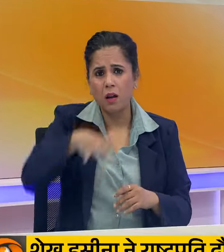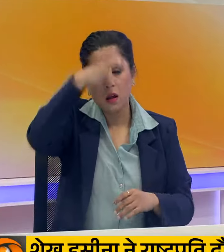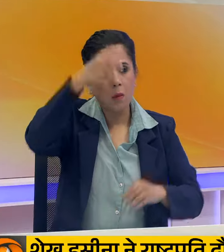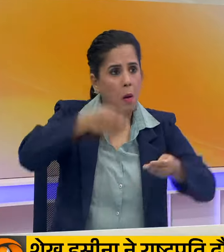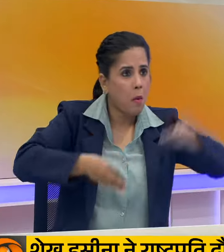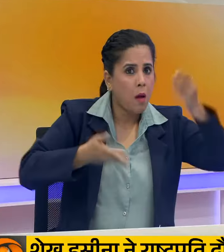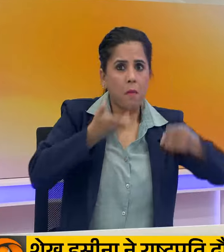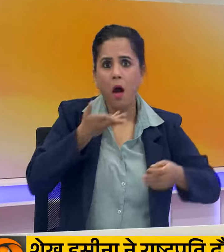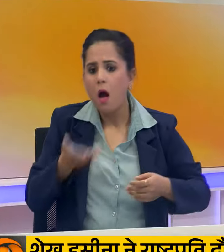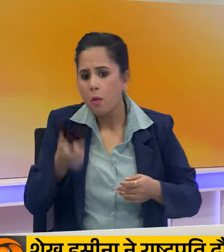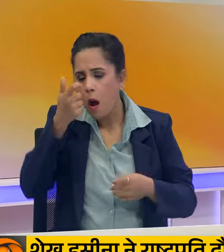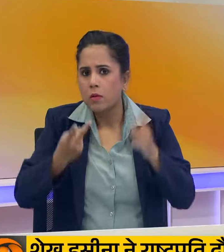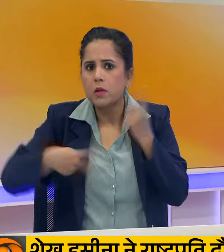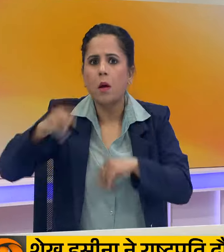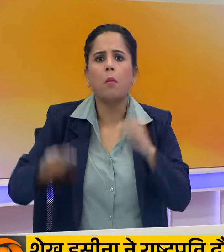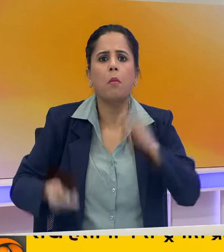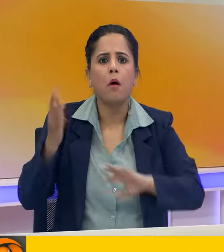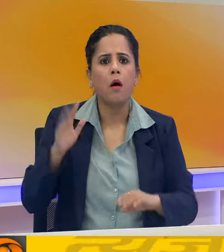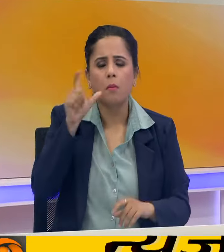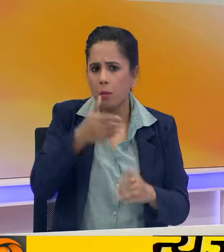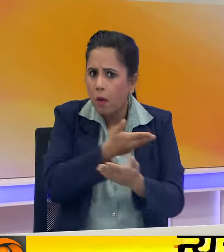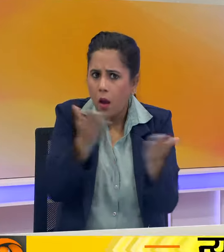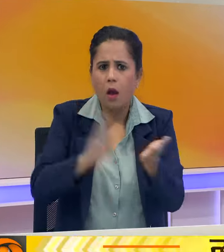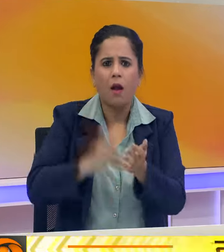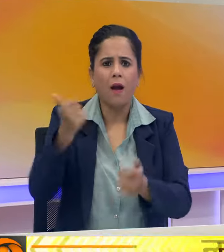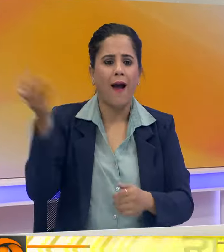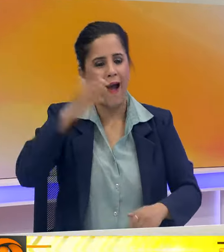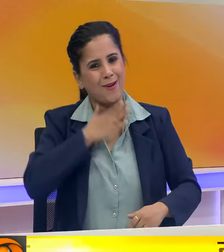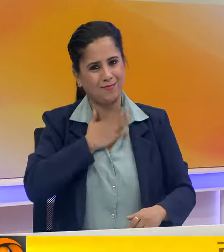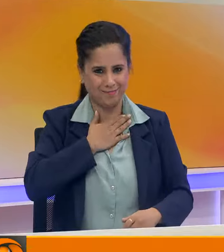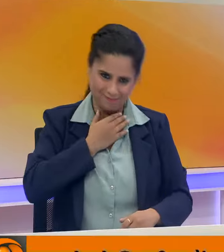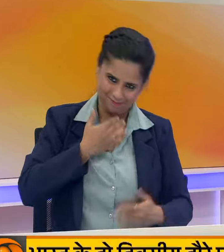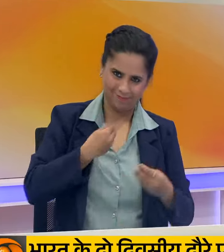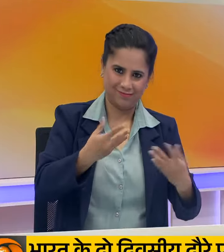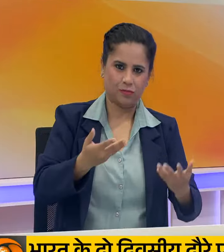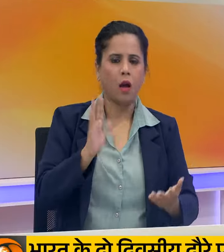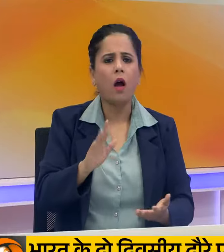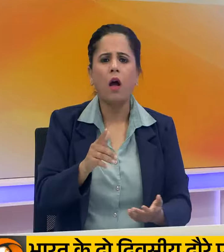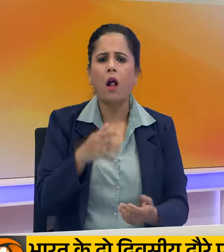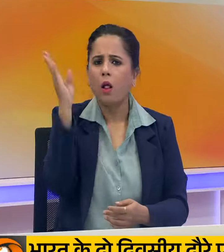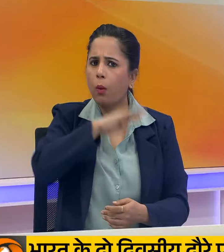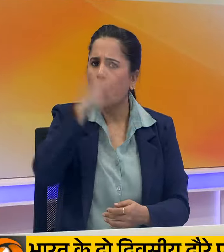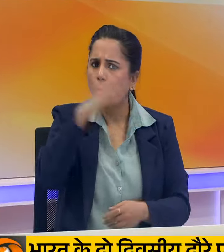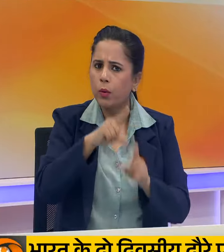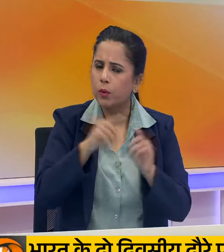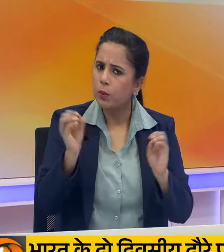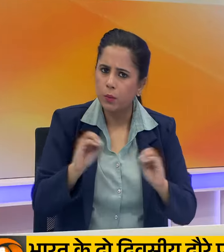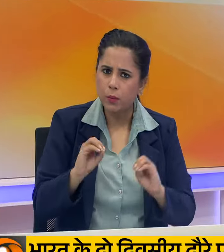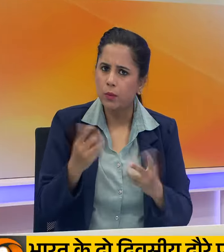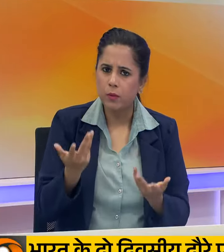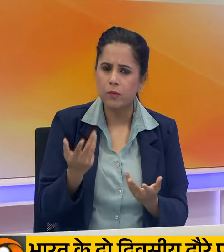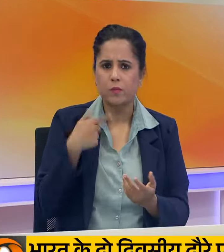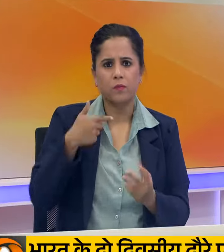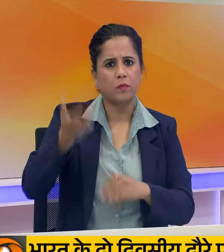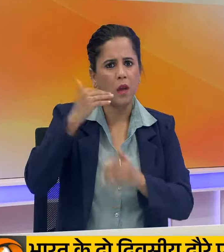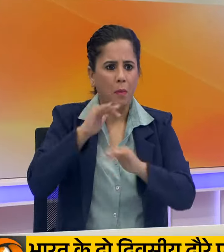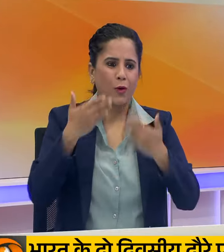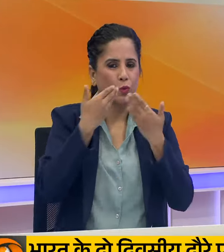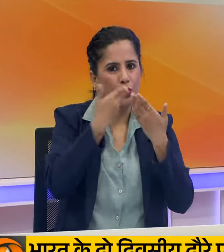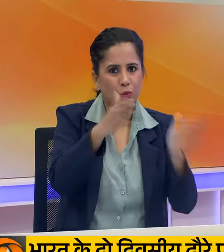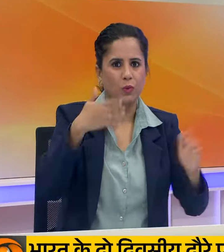वैसे पानी की समस्या बढ़ती है यहां पे और लोग नेता लोग आते हैं वादे करते हैं लेकिन वादे पूरे नहीं करते हम पहले झू थे कि बच्चों के स्कूल